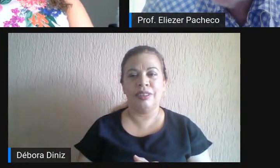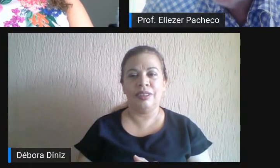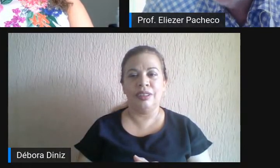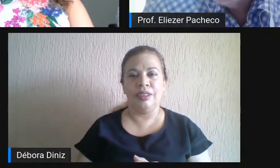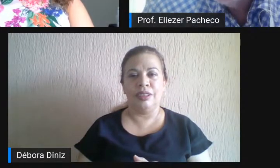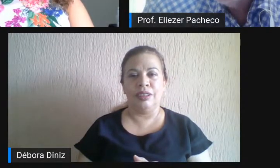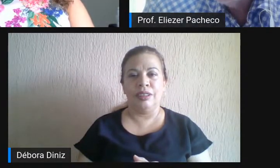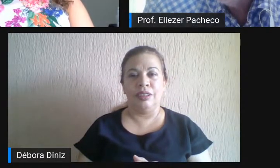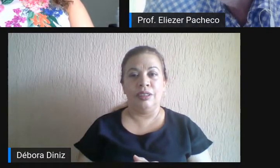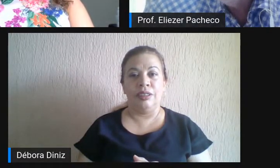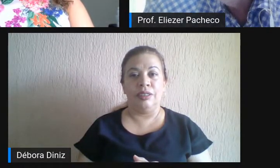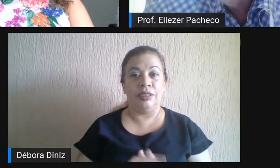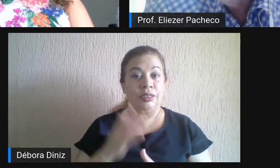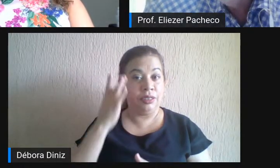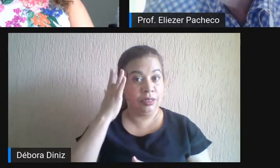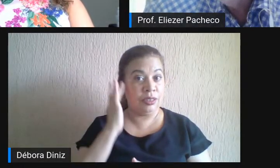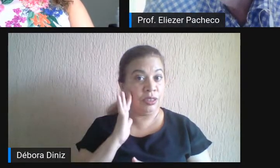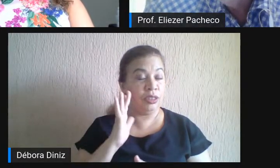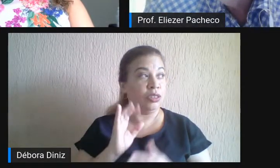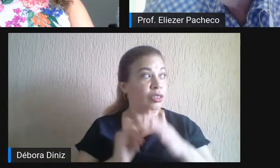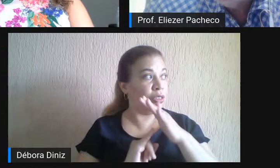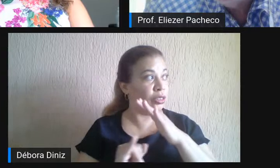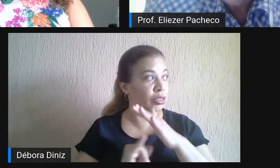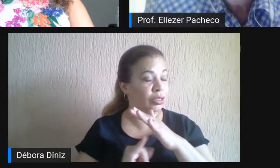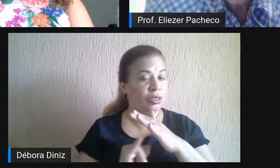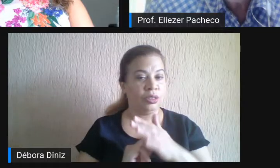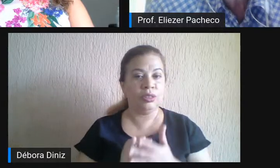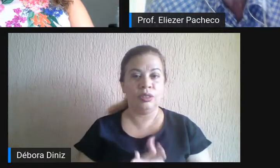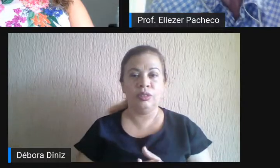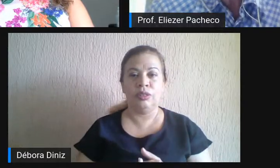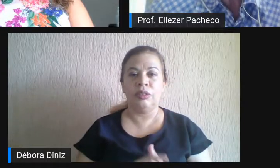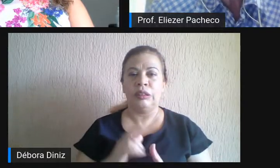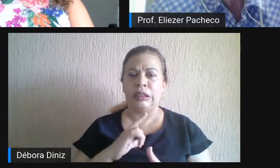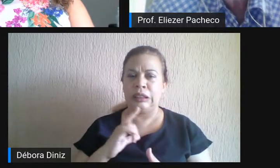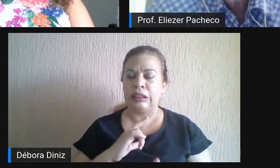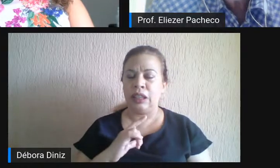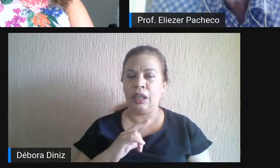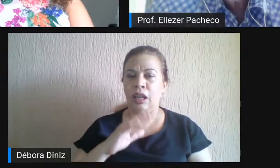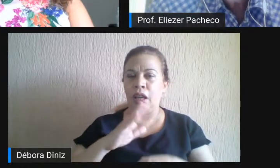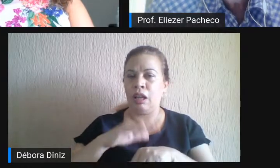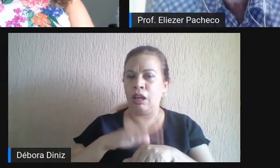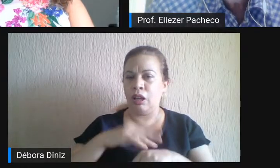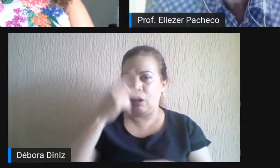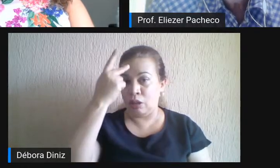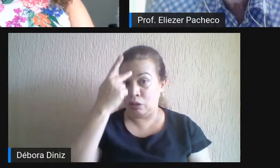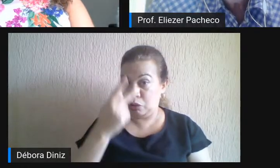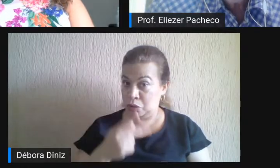Eu acho que os institutos têm autonomia suficiente,